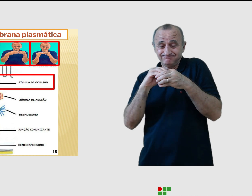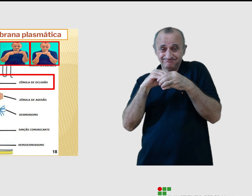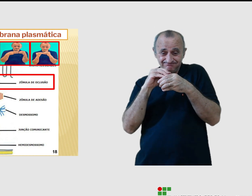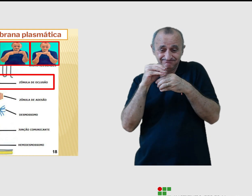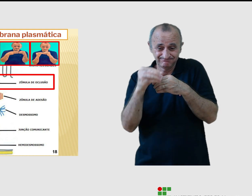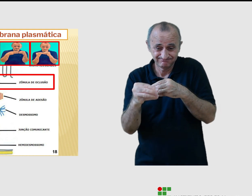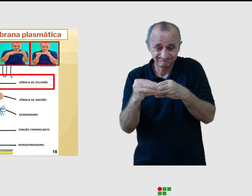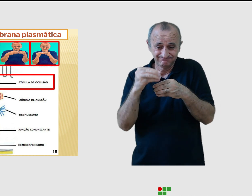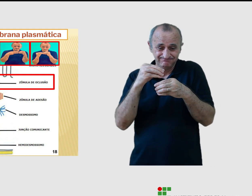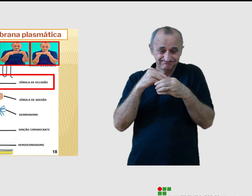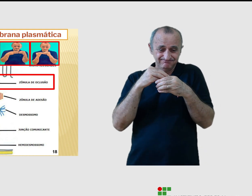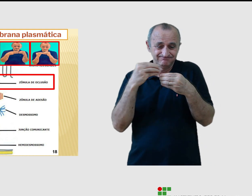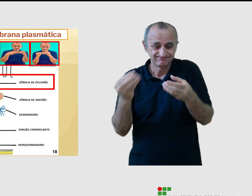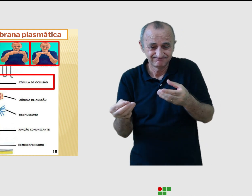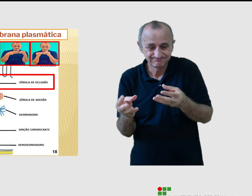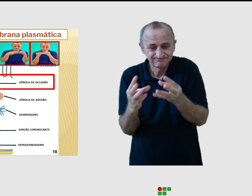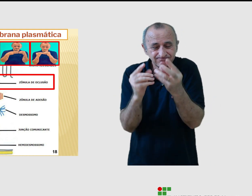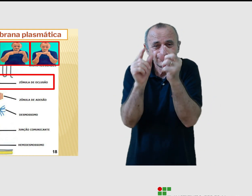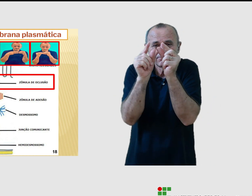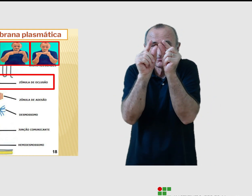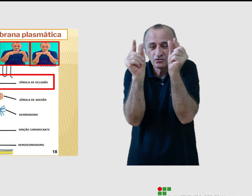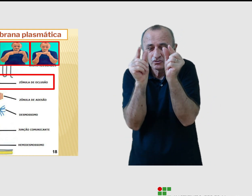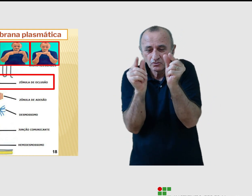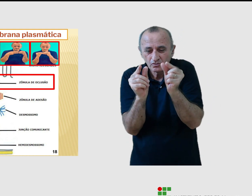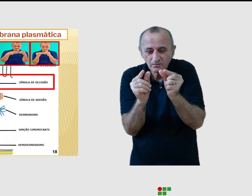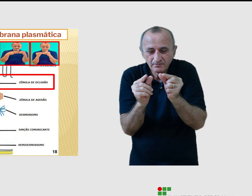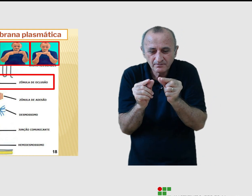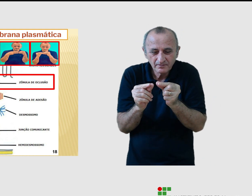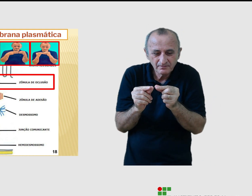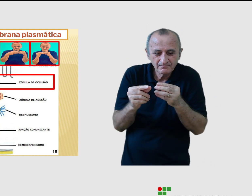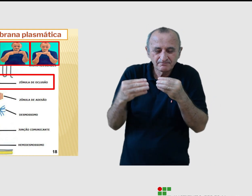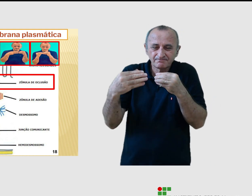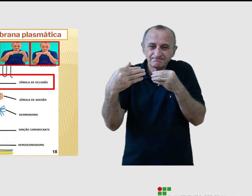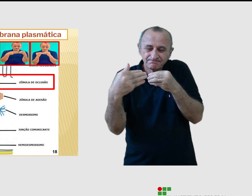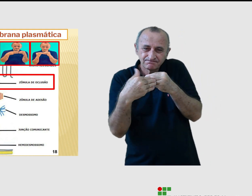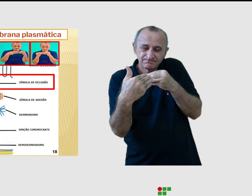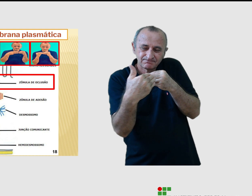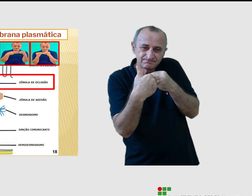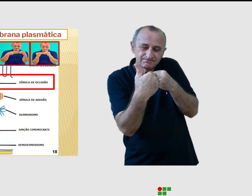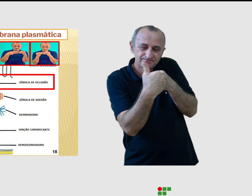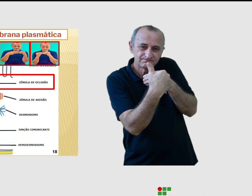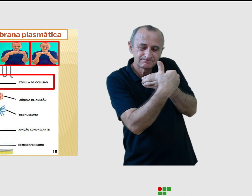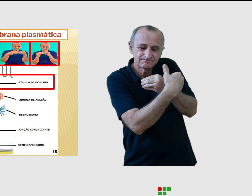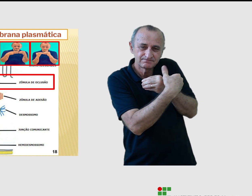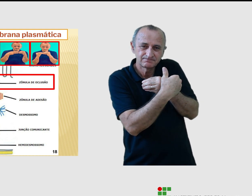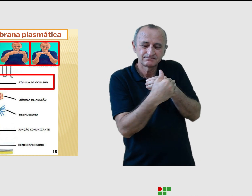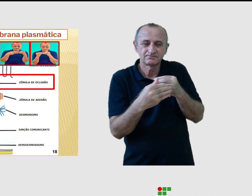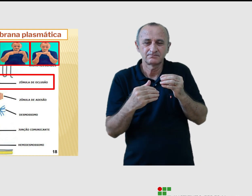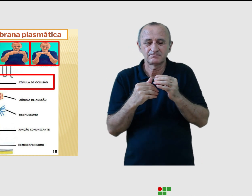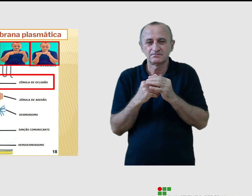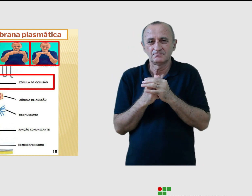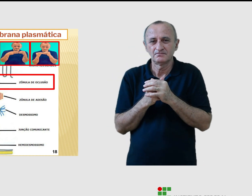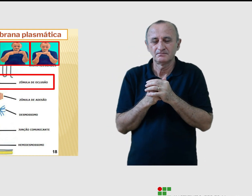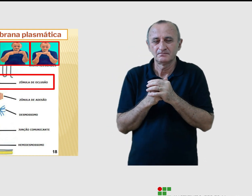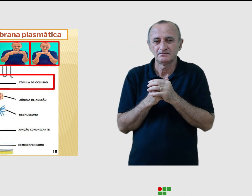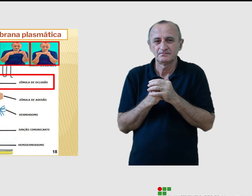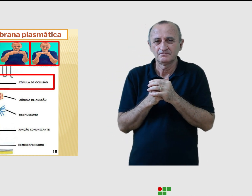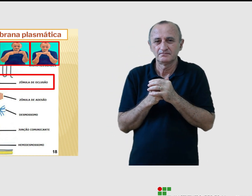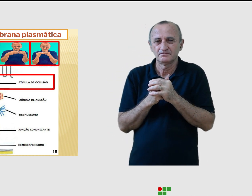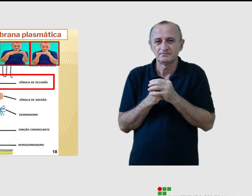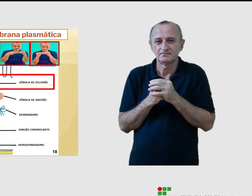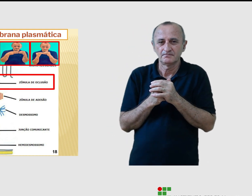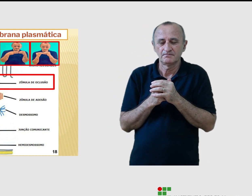grandes nas células e também uma barreira à entrada de micro-organismos pela lateral da